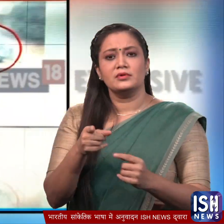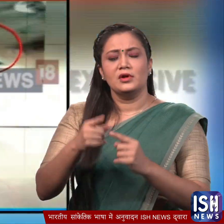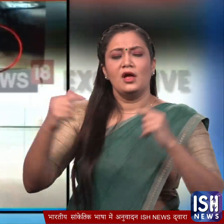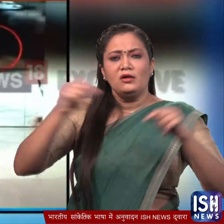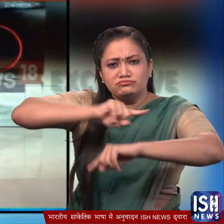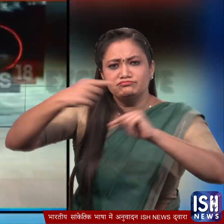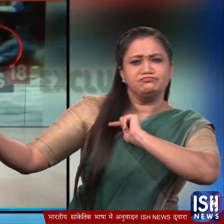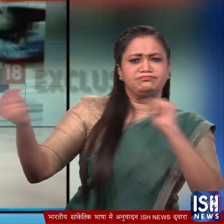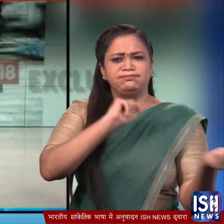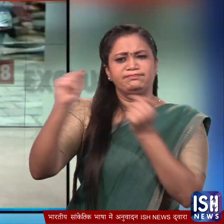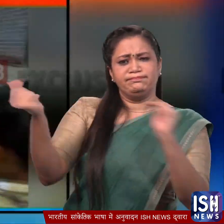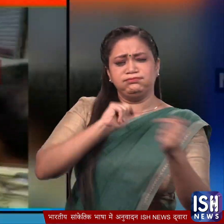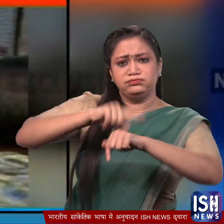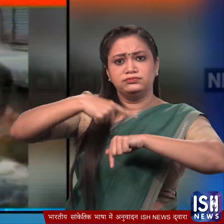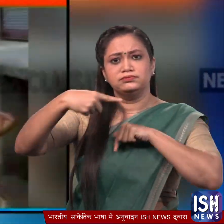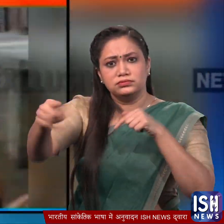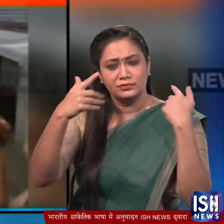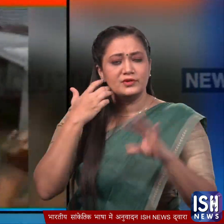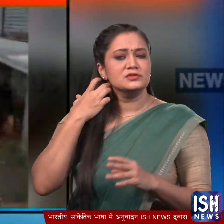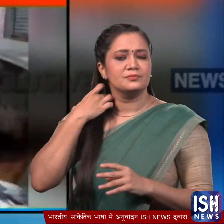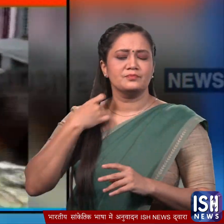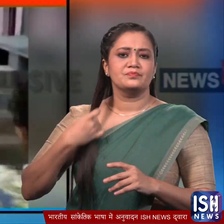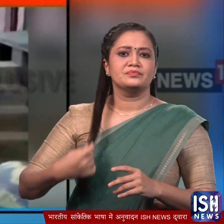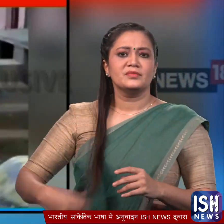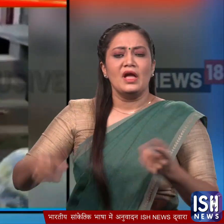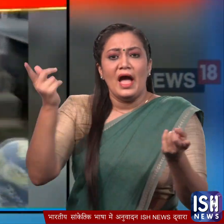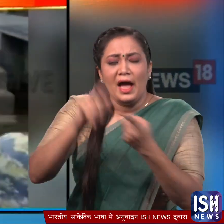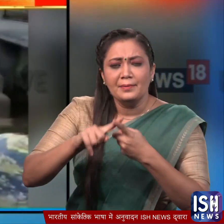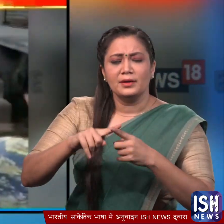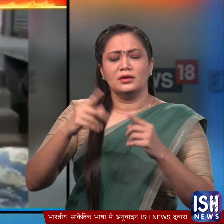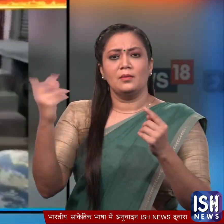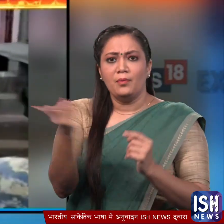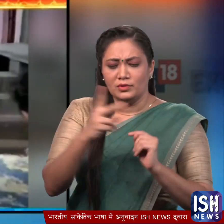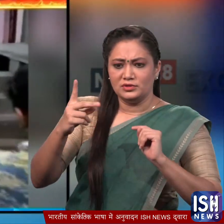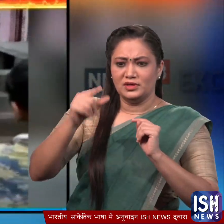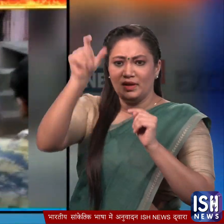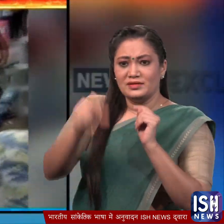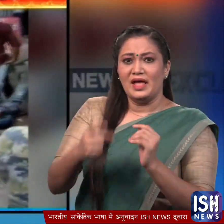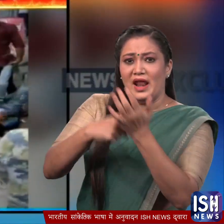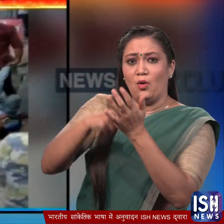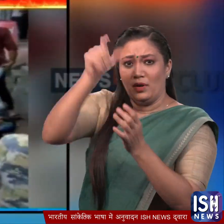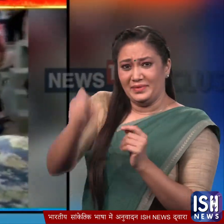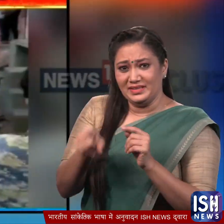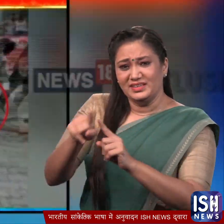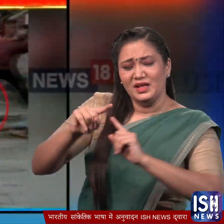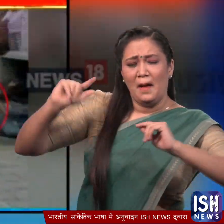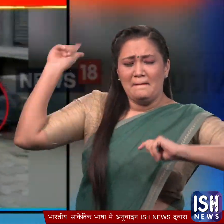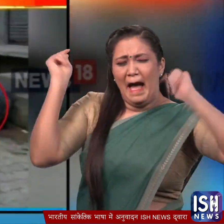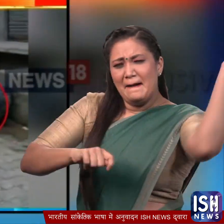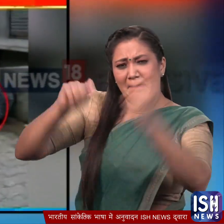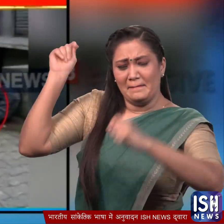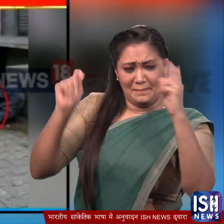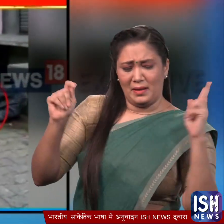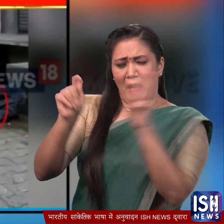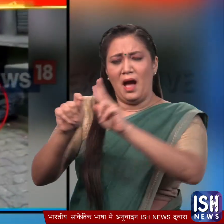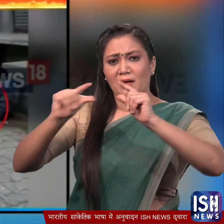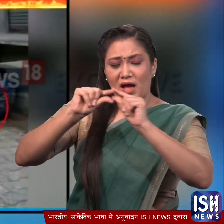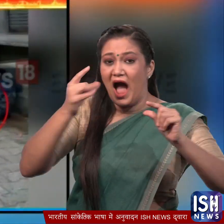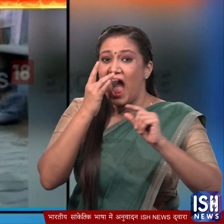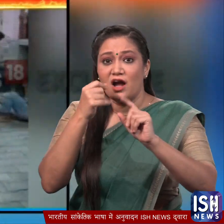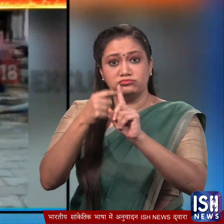एटीएम के अंदर से एक तार को बाहर की तरफ बिछाता दिखा। ऐसा शक जताया जा रहा है कि आरोपियों ने यह तार धमाके के लिए बिछाई थी। धमाके के